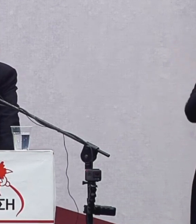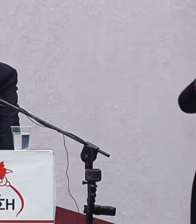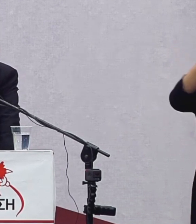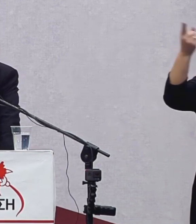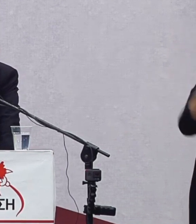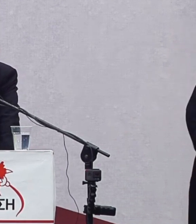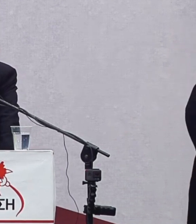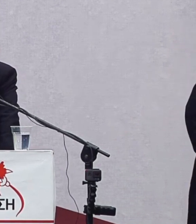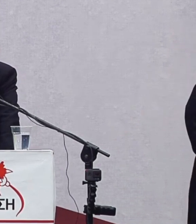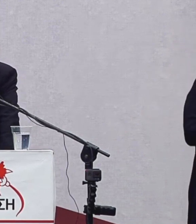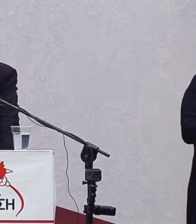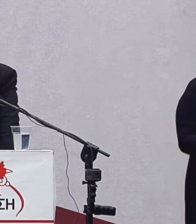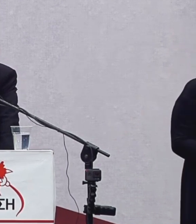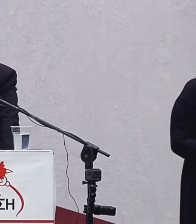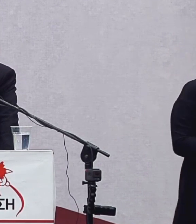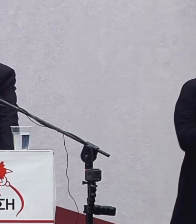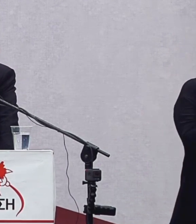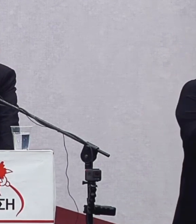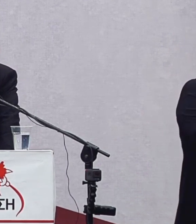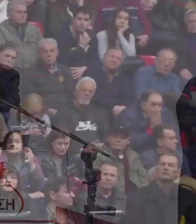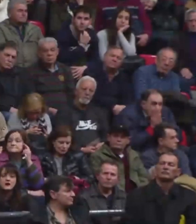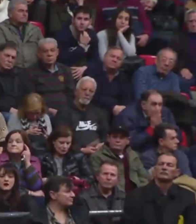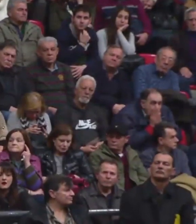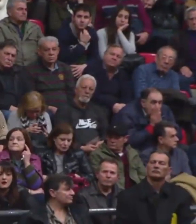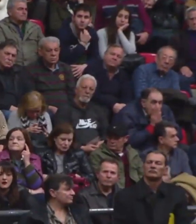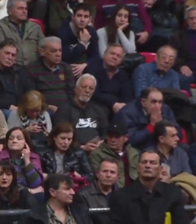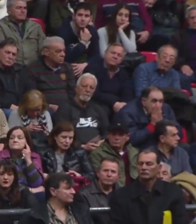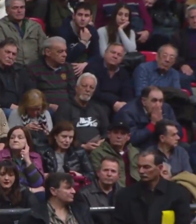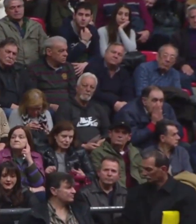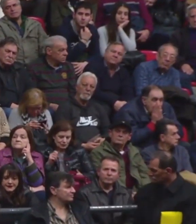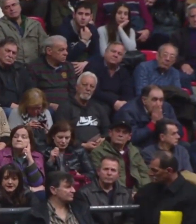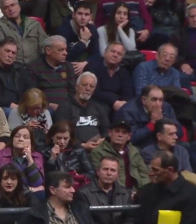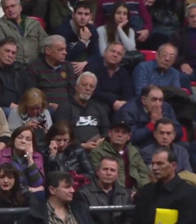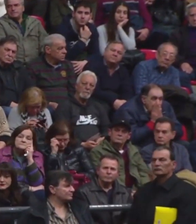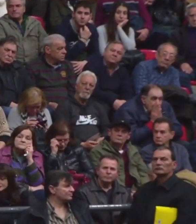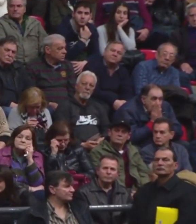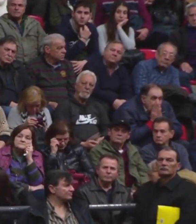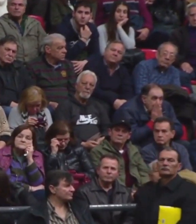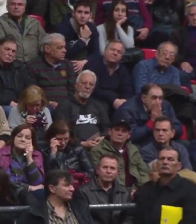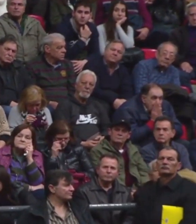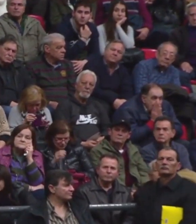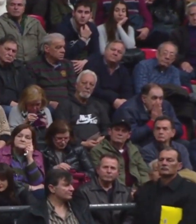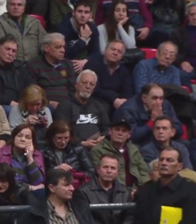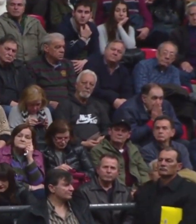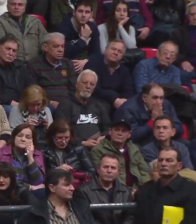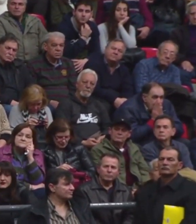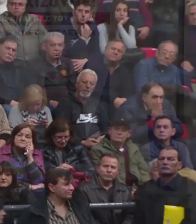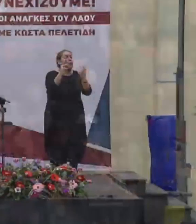62%. Δηλαδή, αν δινόντουσαν 1.000 ευρώ τότε, τώρα παίρνουμε